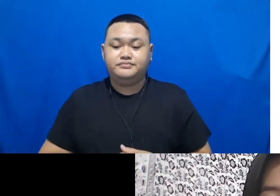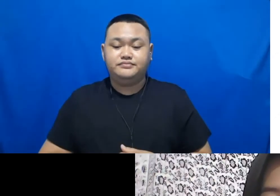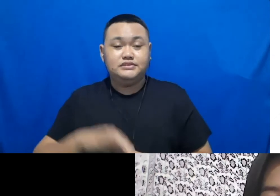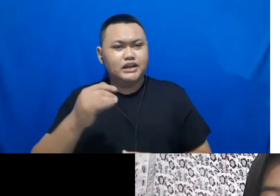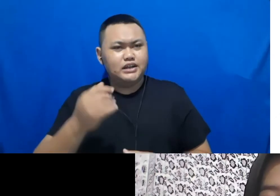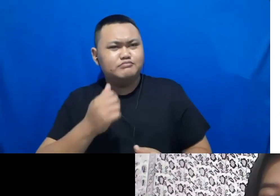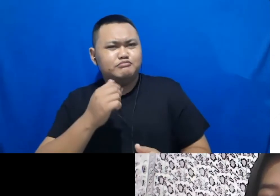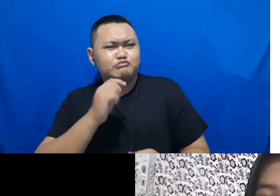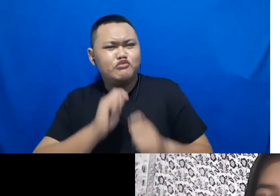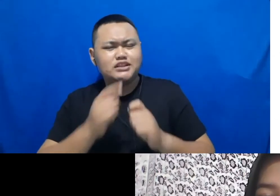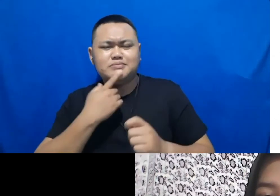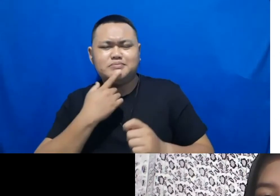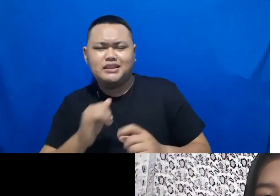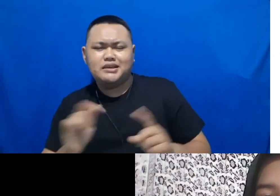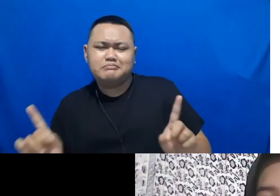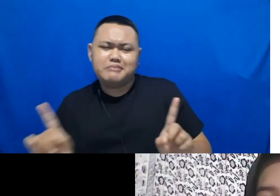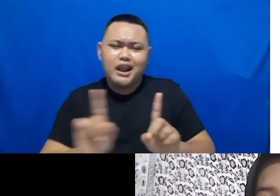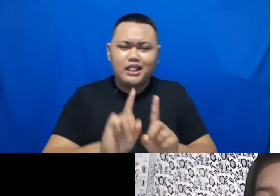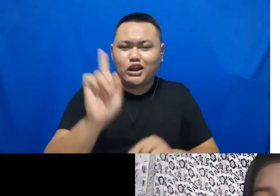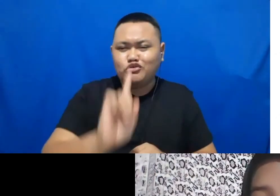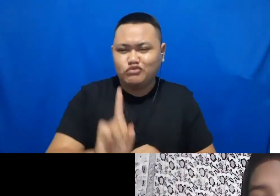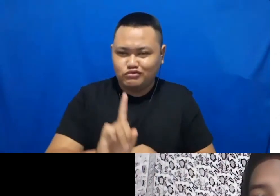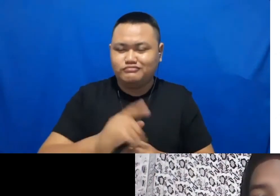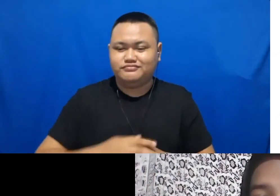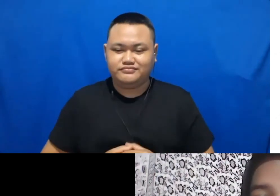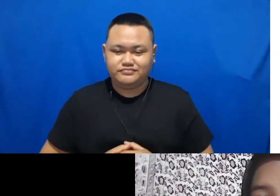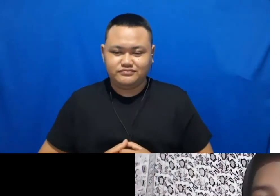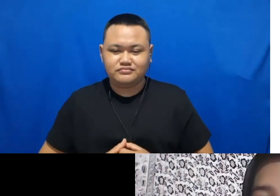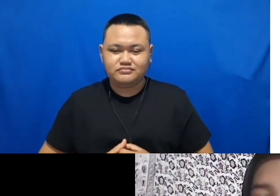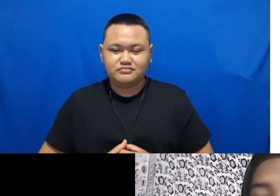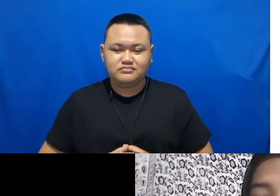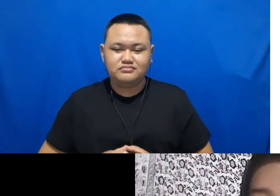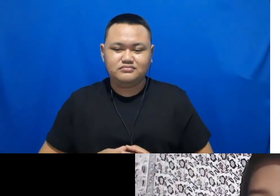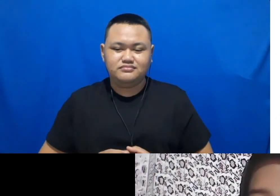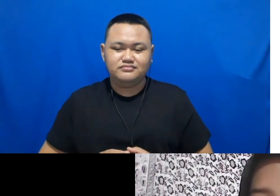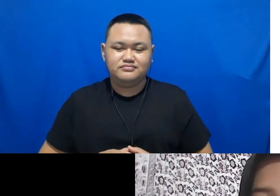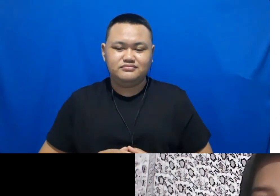kerasa tapi enggak gitu, enggak kerasa tapi iya gitu. Jadi